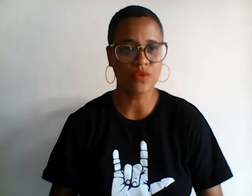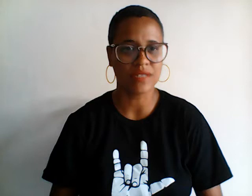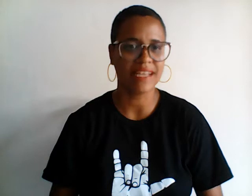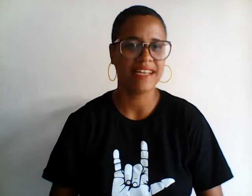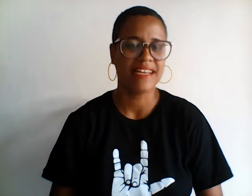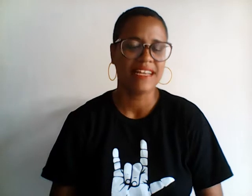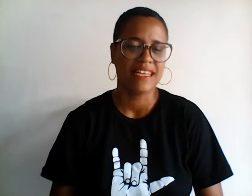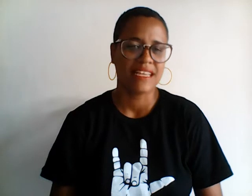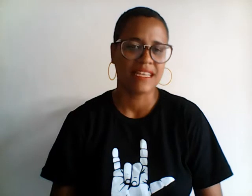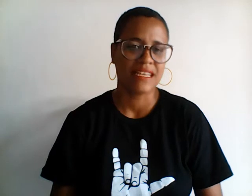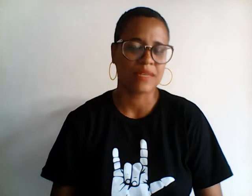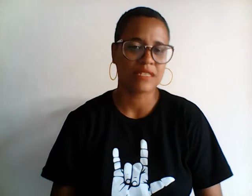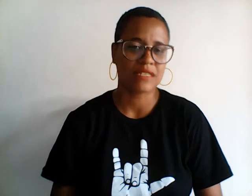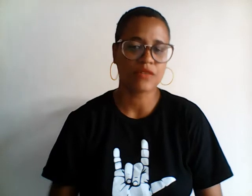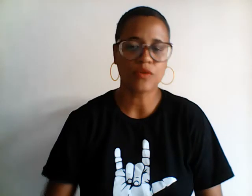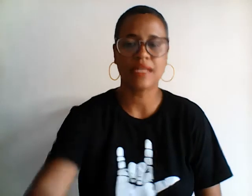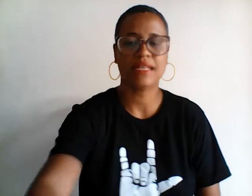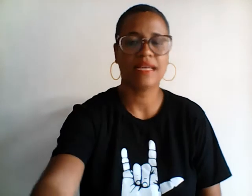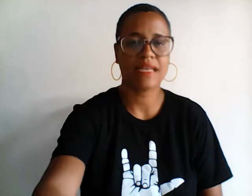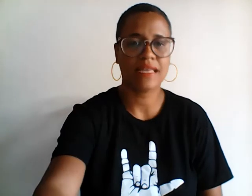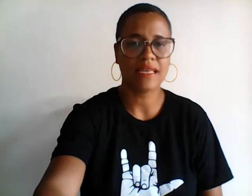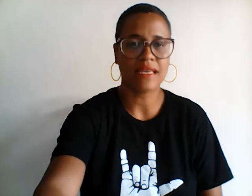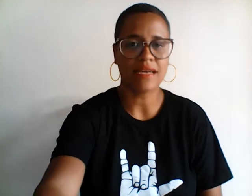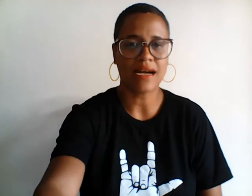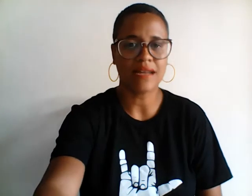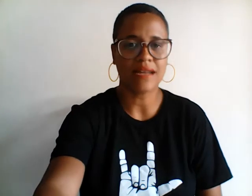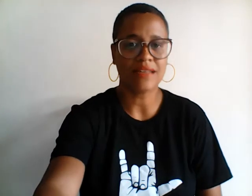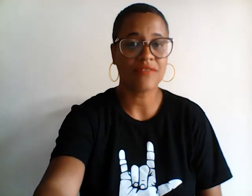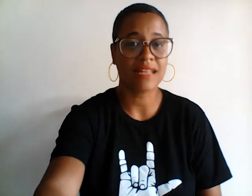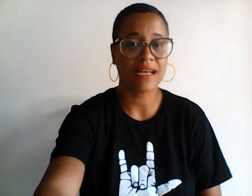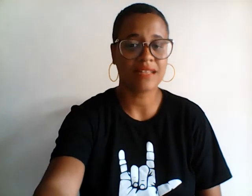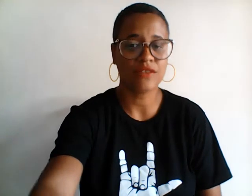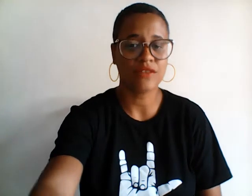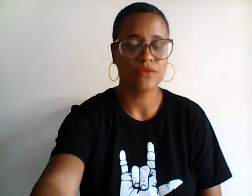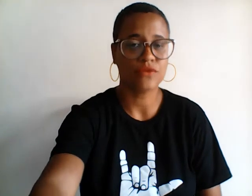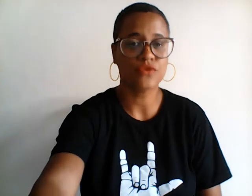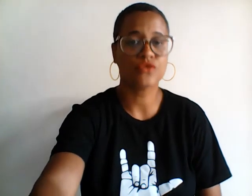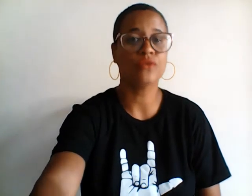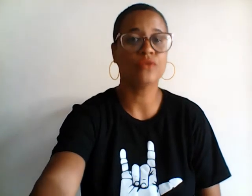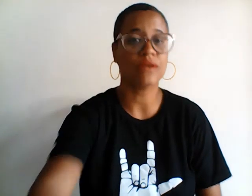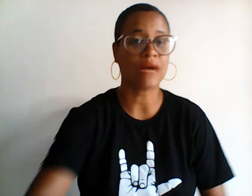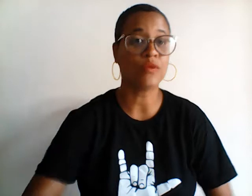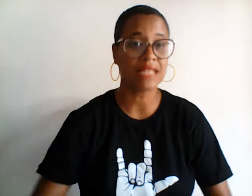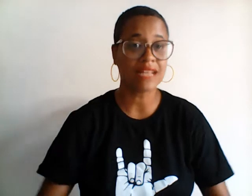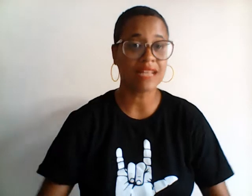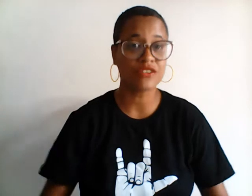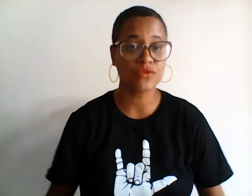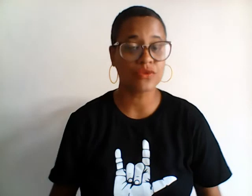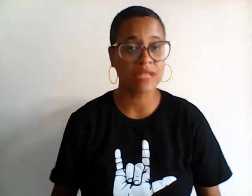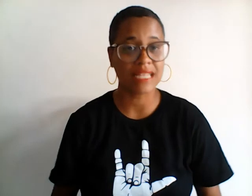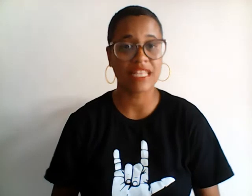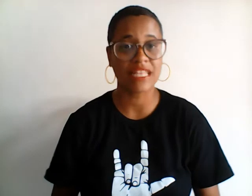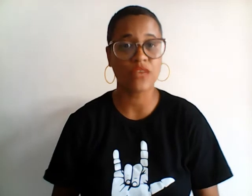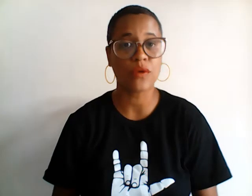né? E para a gente compreender que, na verdade, a comunidade surda, ela tem uma